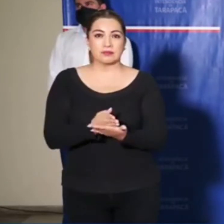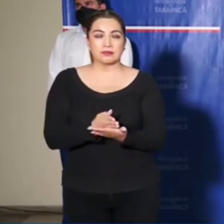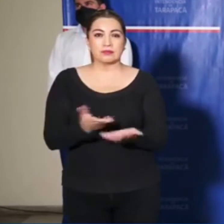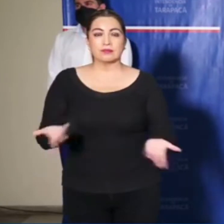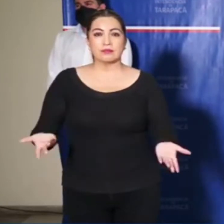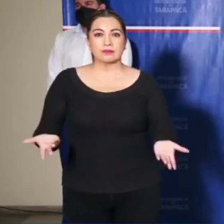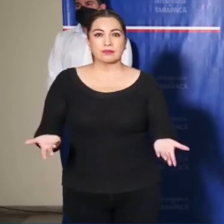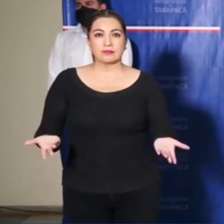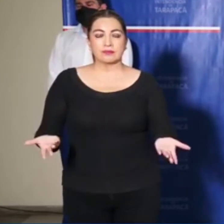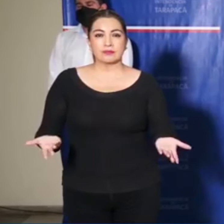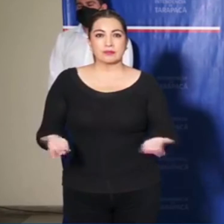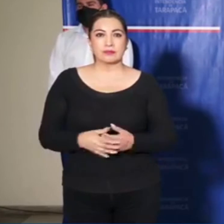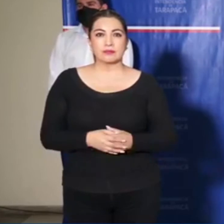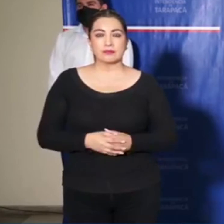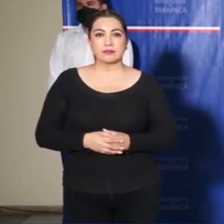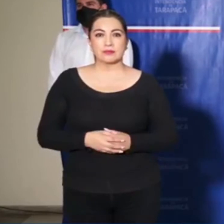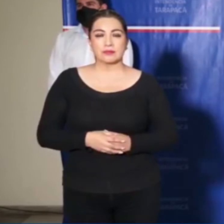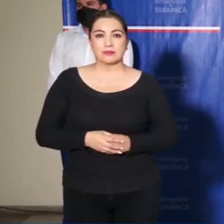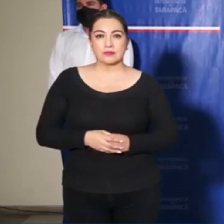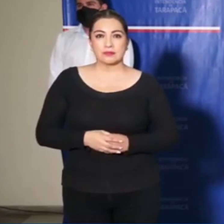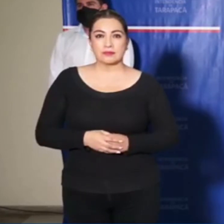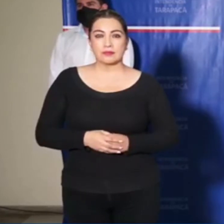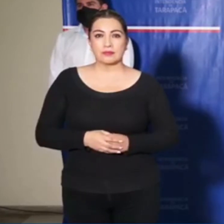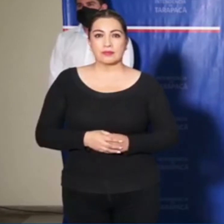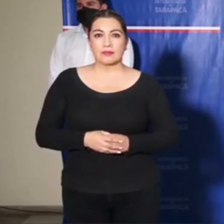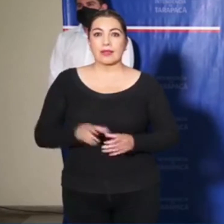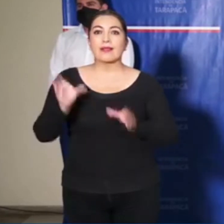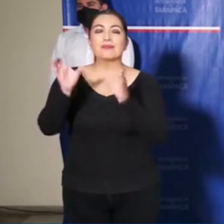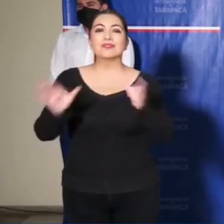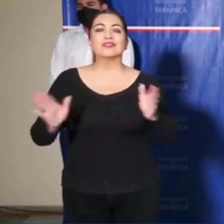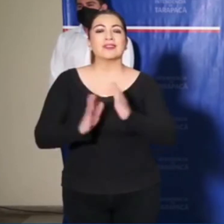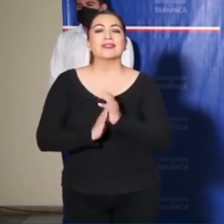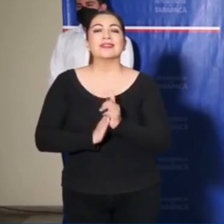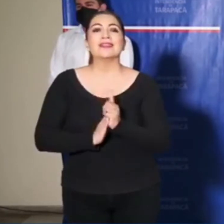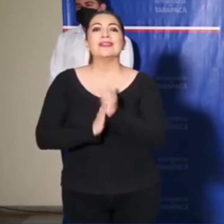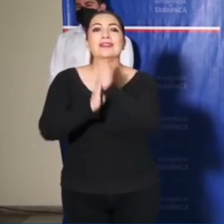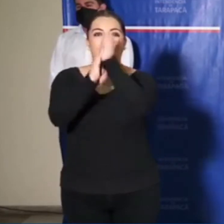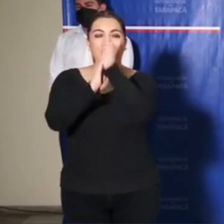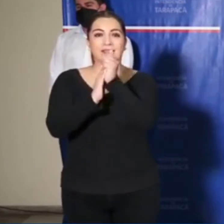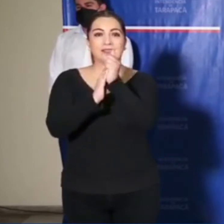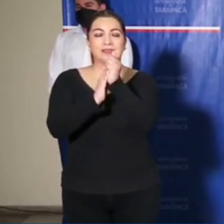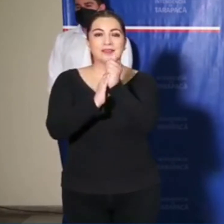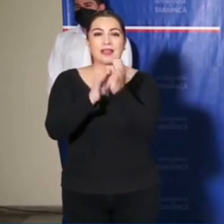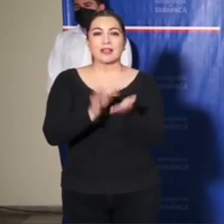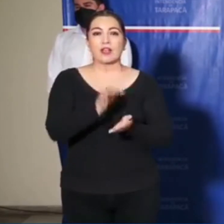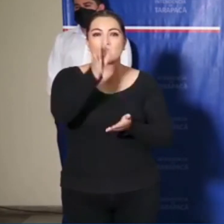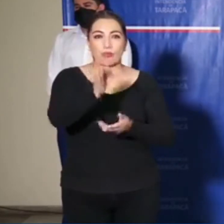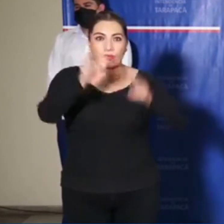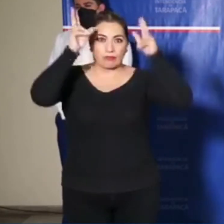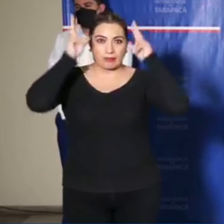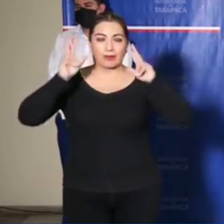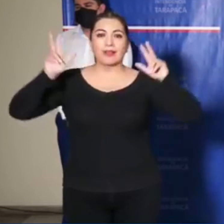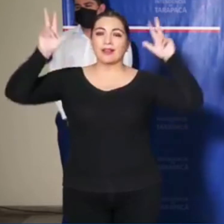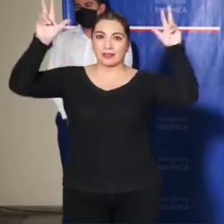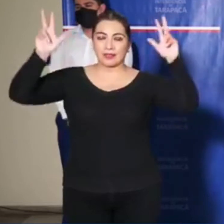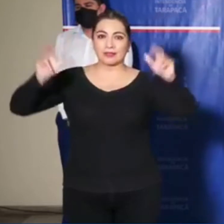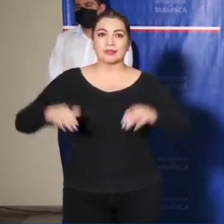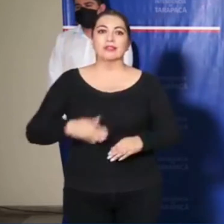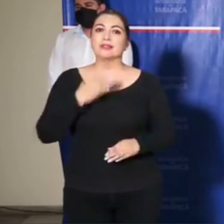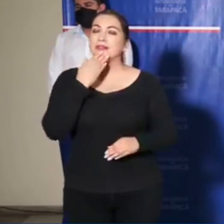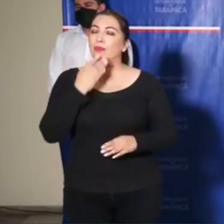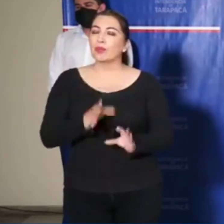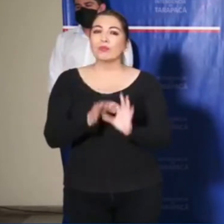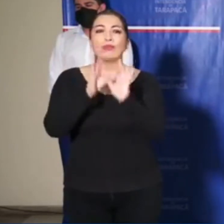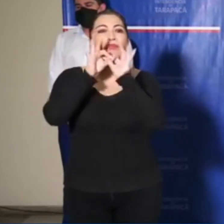venir de quienes son los que le dan vida a lo que es esta celebración religiosa, y por lo tanto agradecerles la